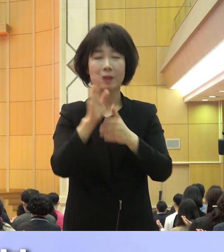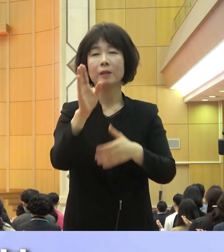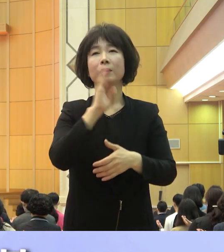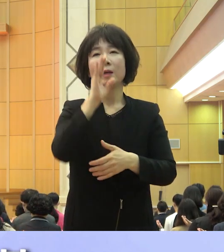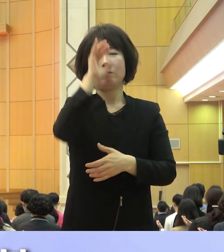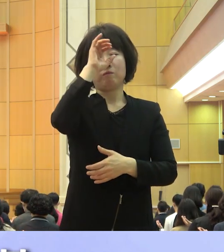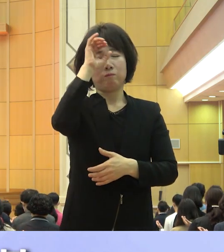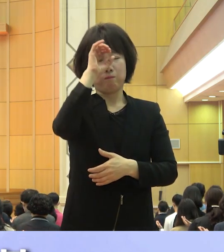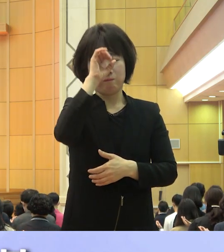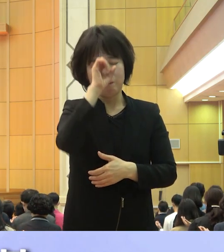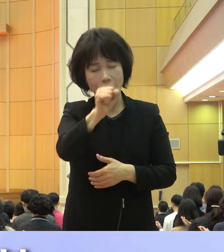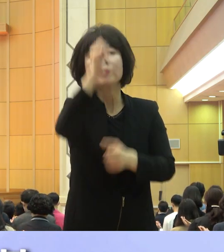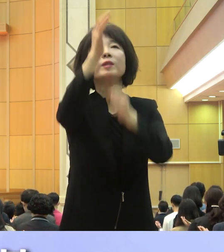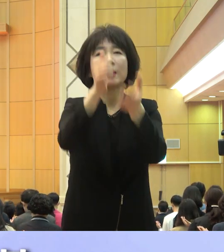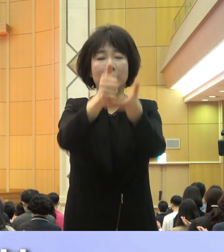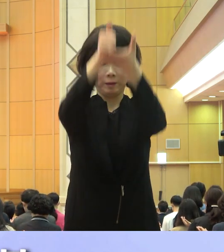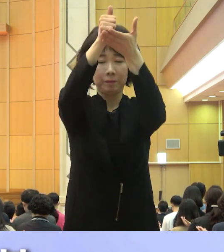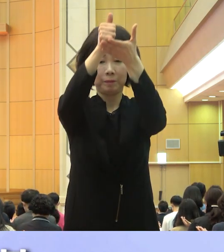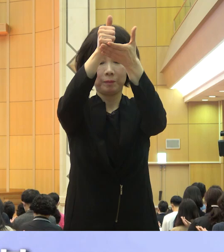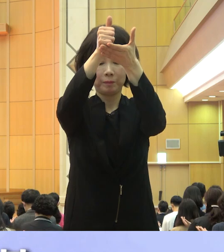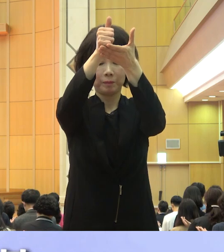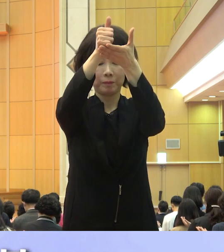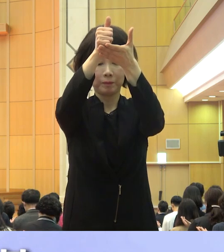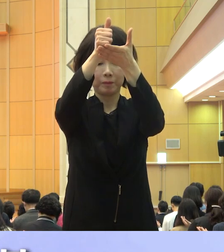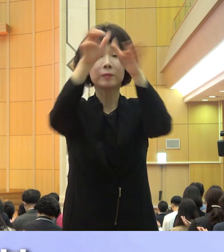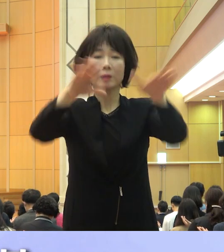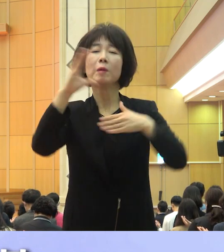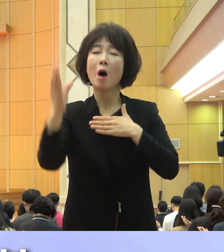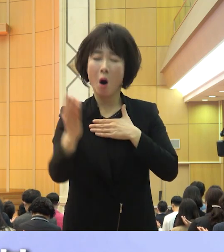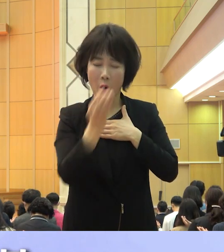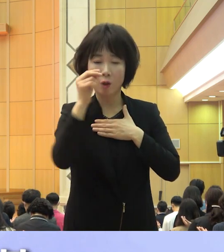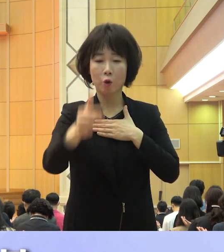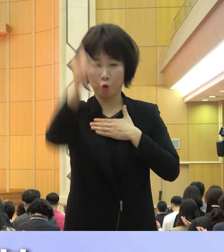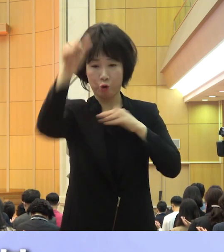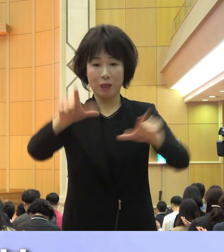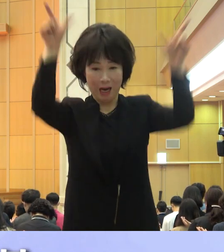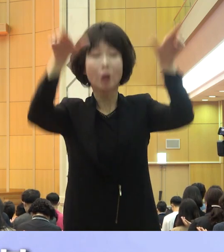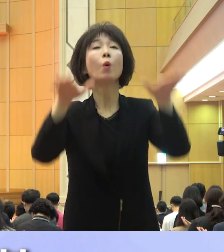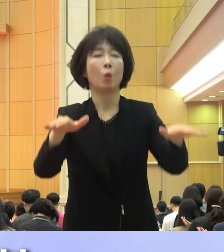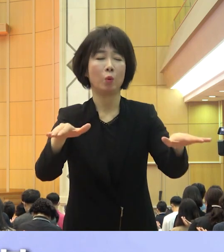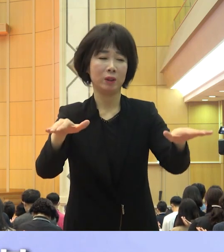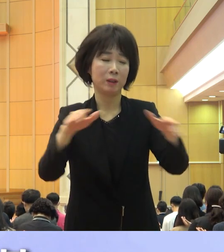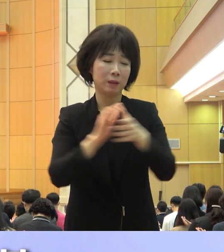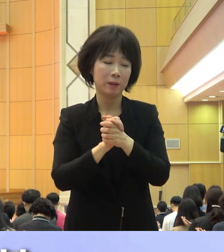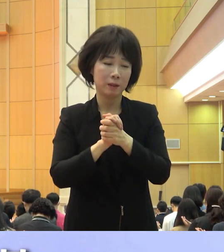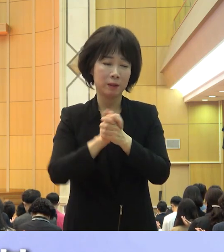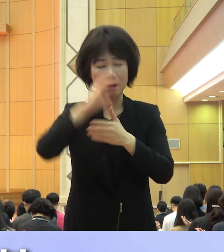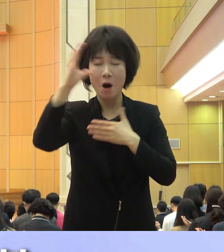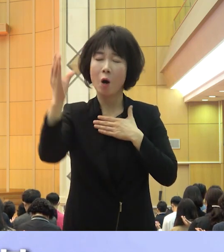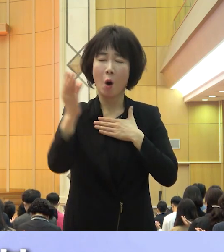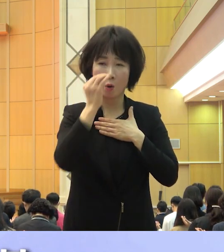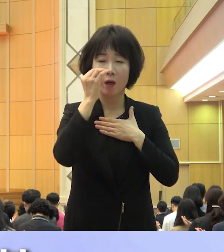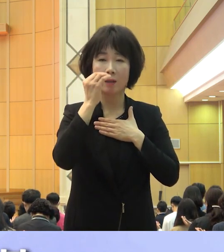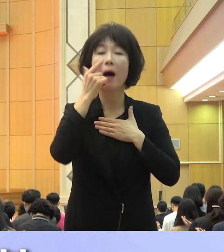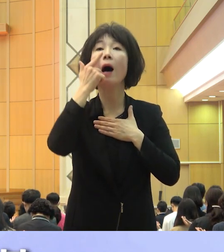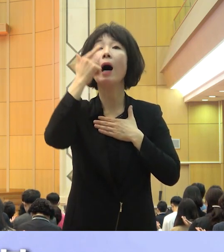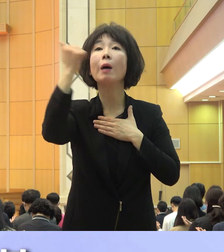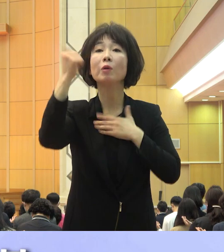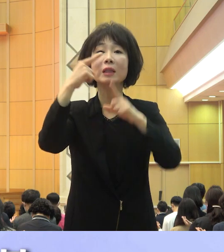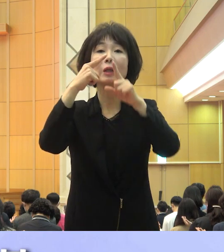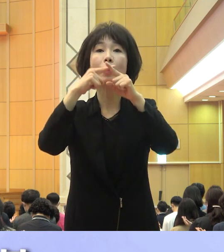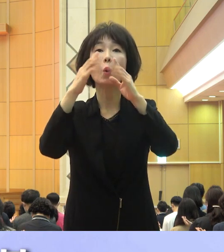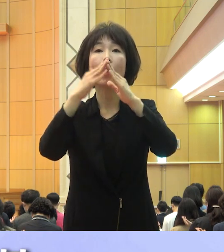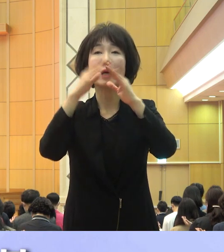참으로 좋으신 하나님, 이 거룩한 주일날 거룩한 아버지